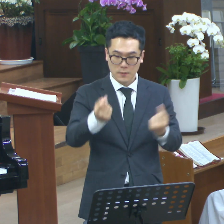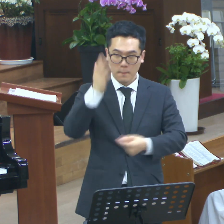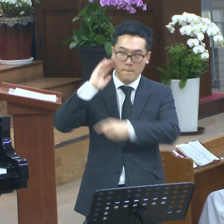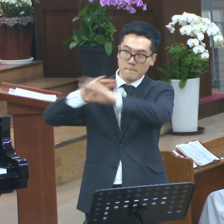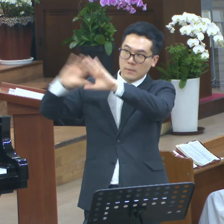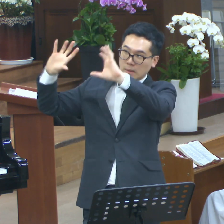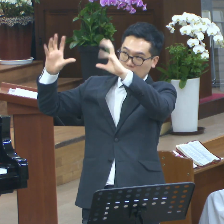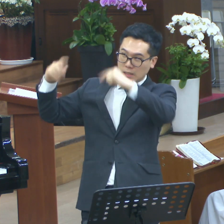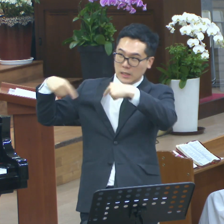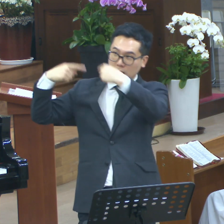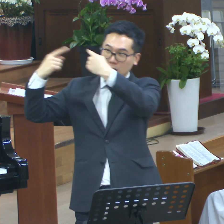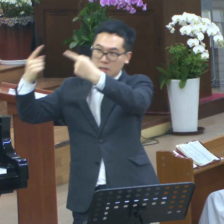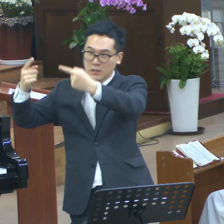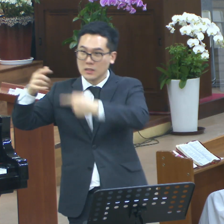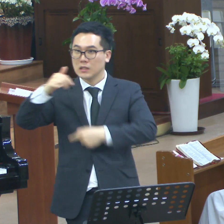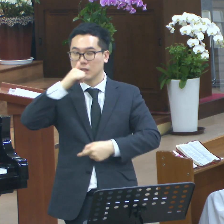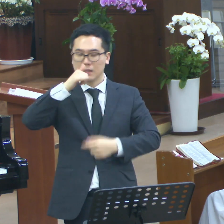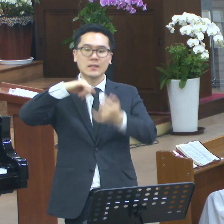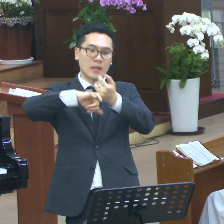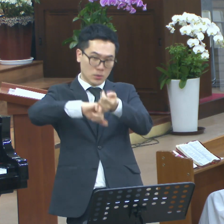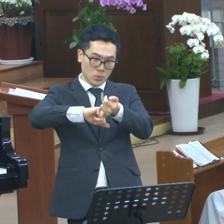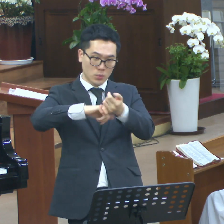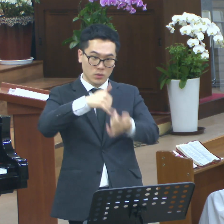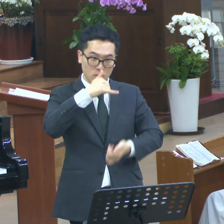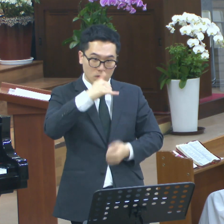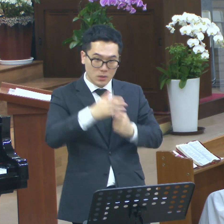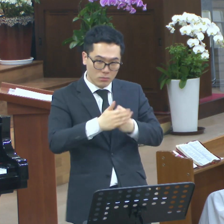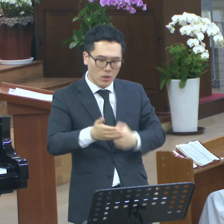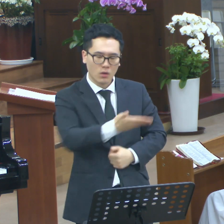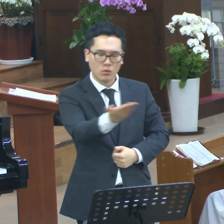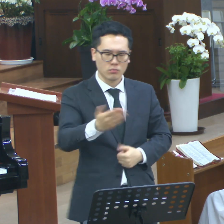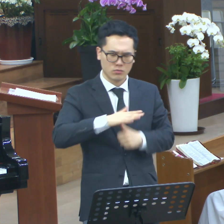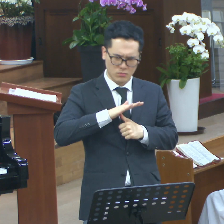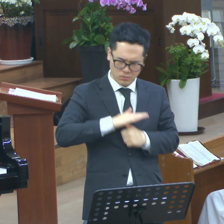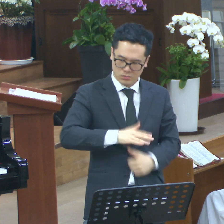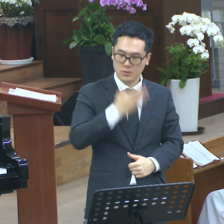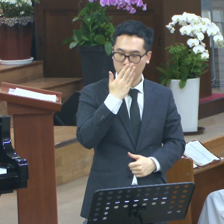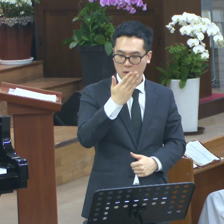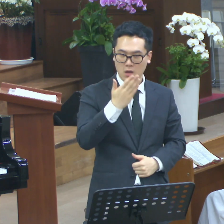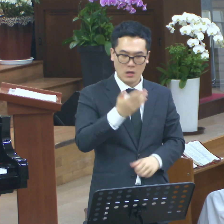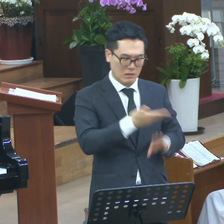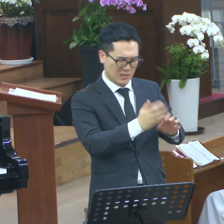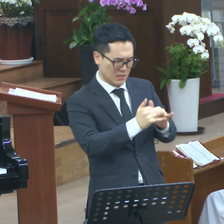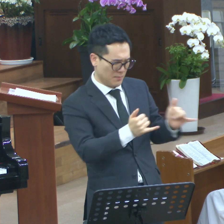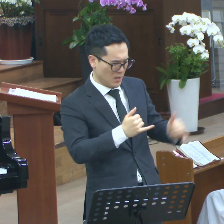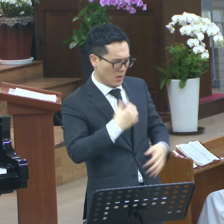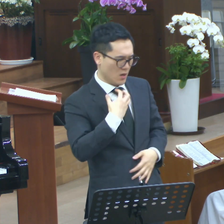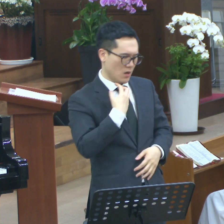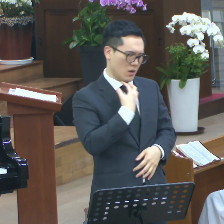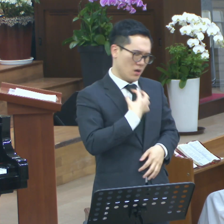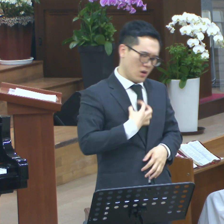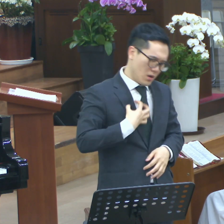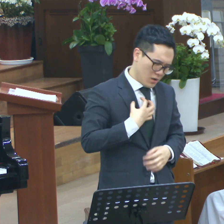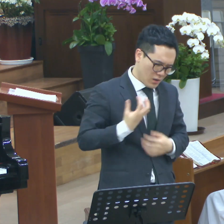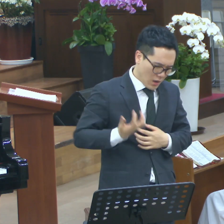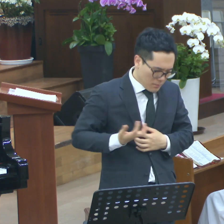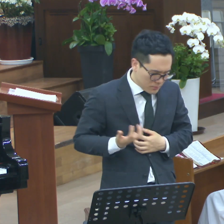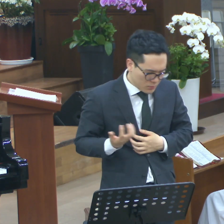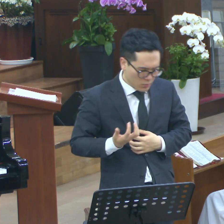때문에 남들은 막 늙는다고 슬퍼하고 힘들고 병들다고 막 고통하고 하는데 우리는 더 좋은 세계에 가면 좋겠다.